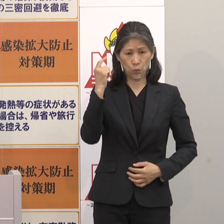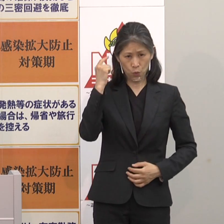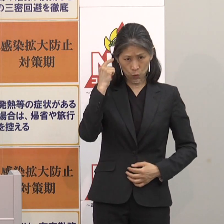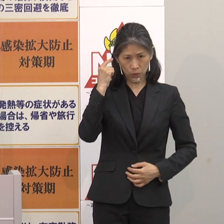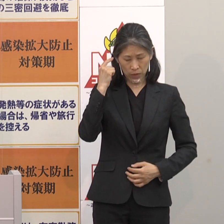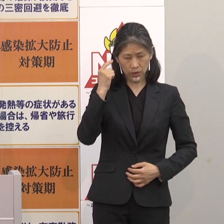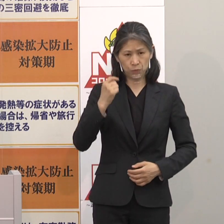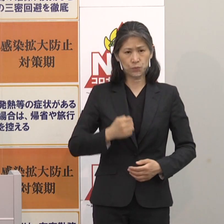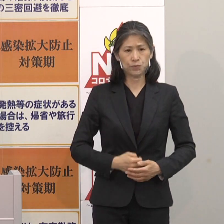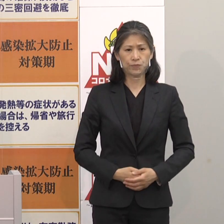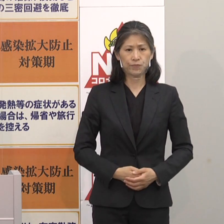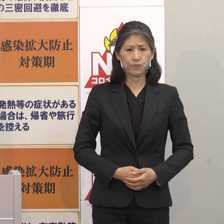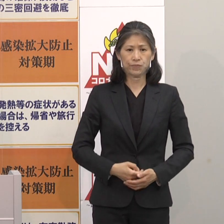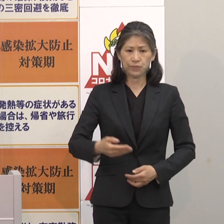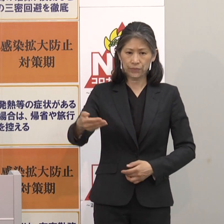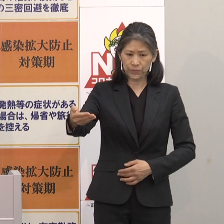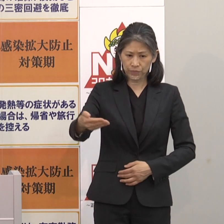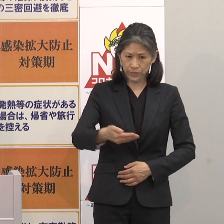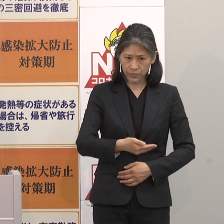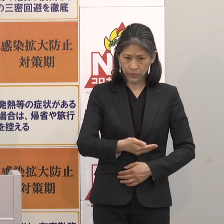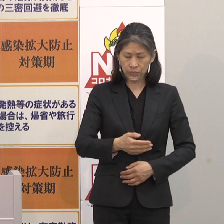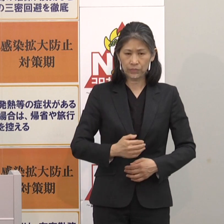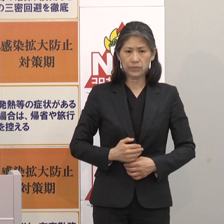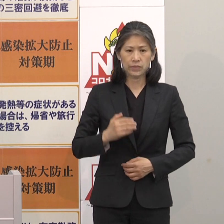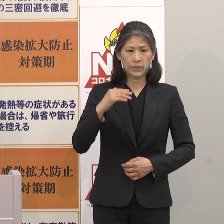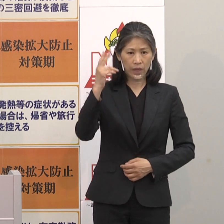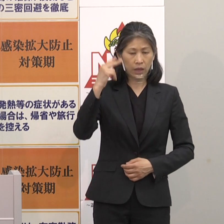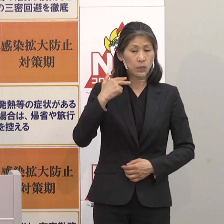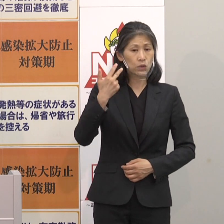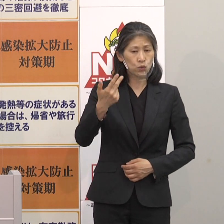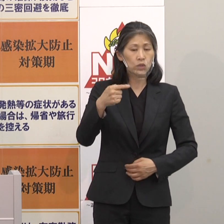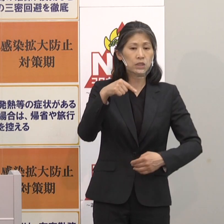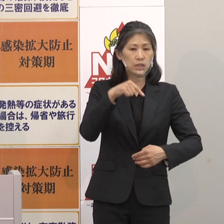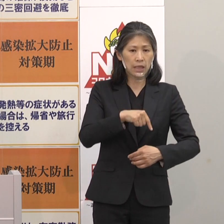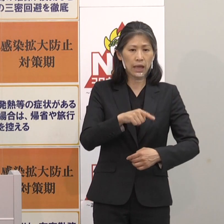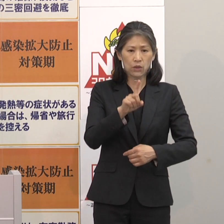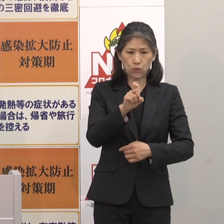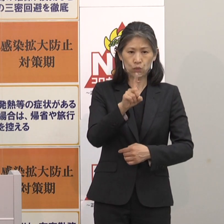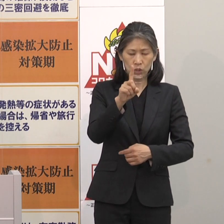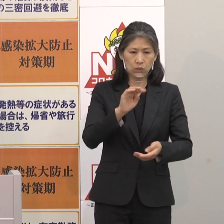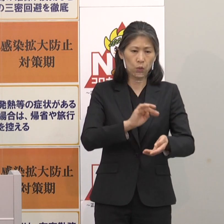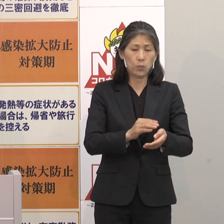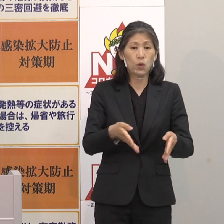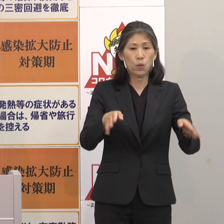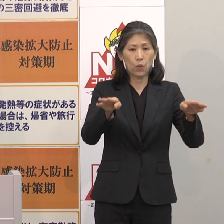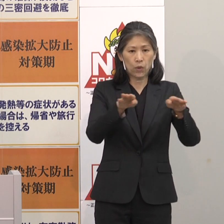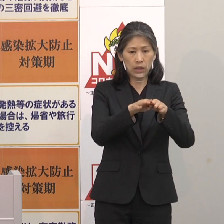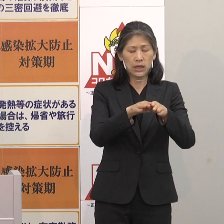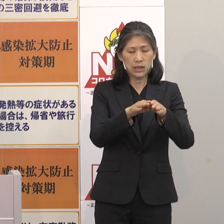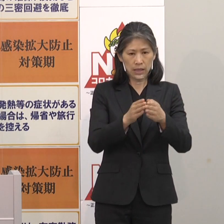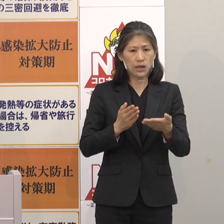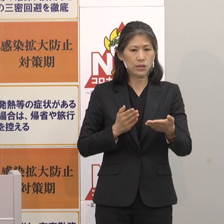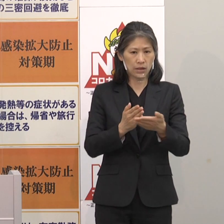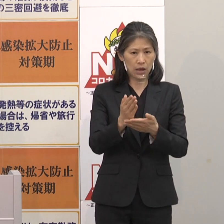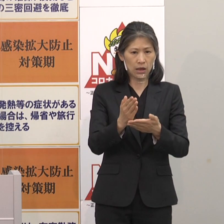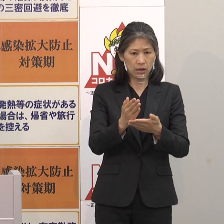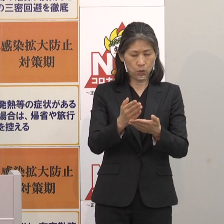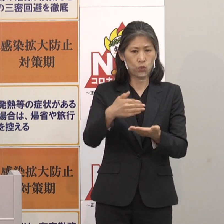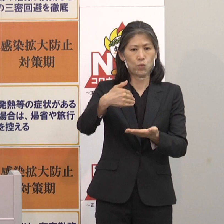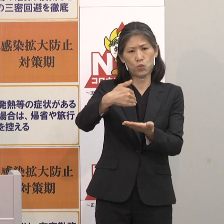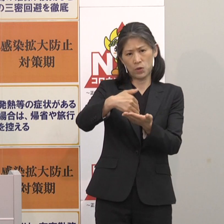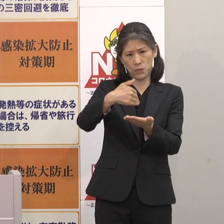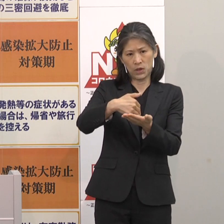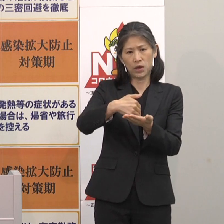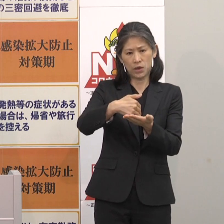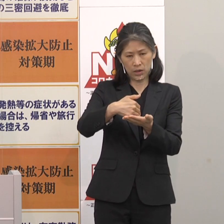今回その高松市内の11の医療機関ということですけれども、今後例えばその香川県の集団接種でとかっていうことも、将来的